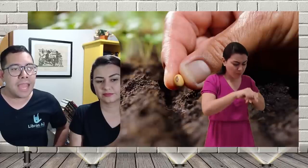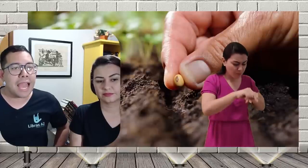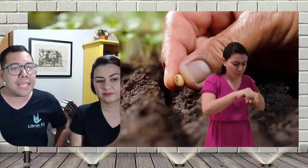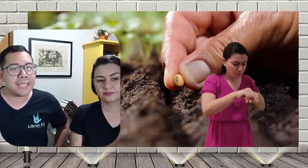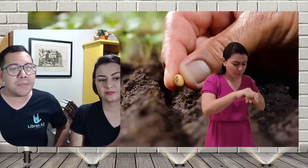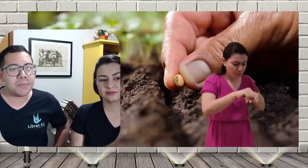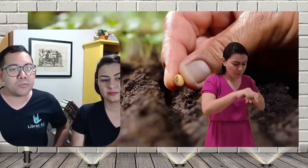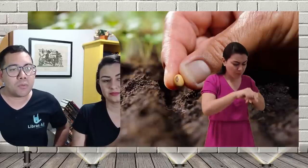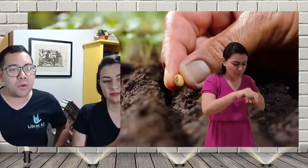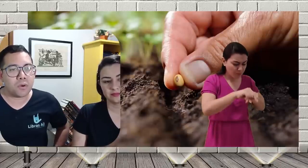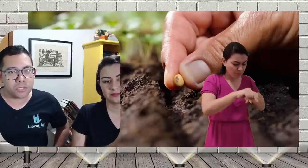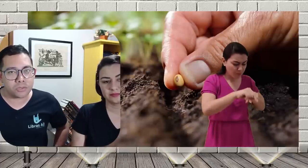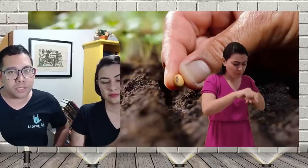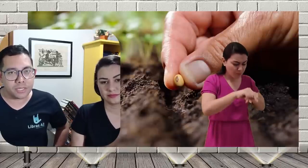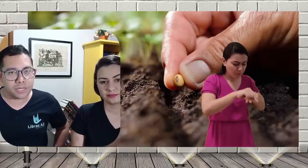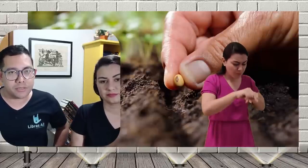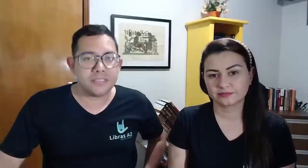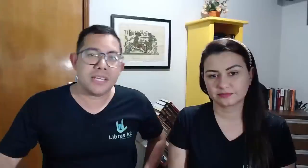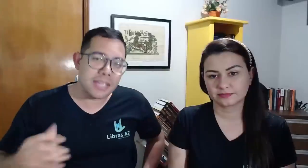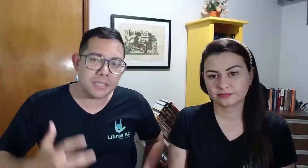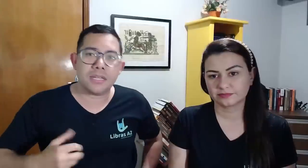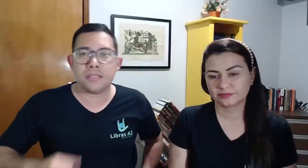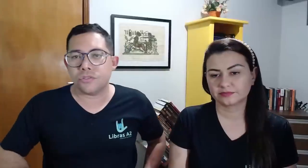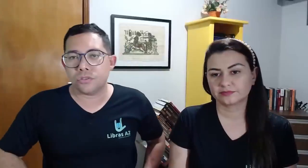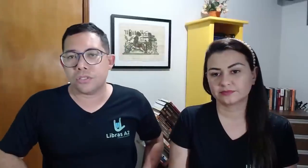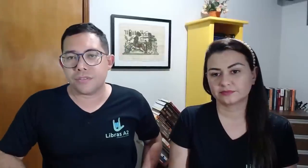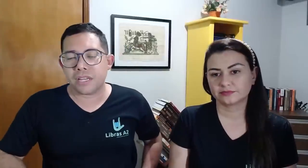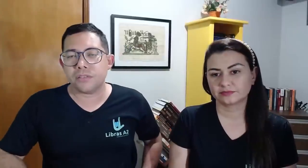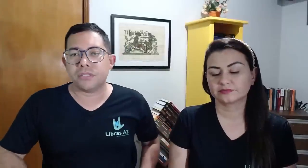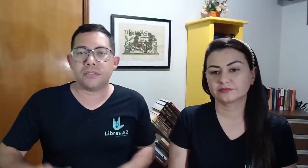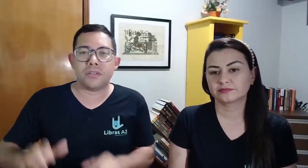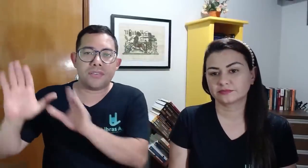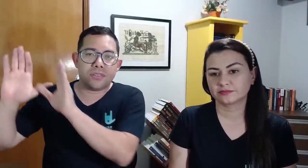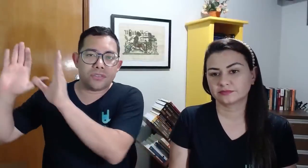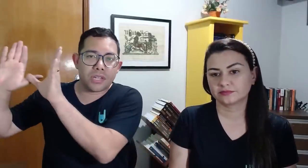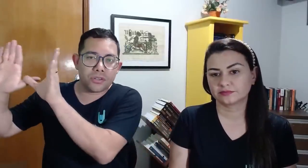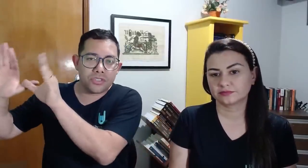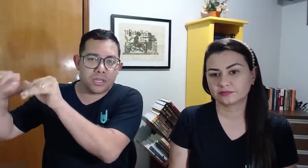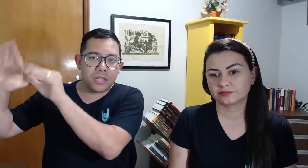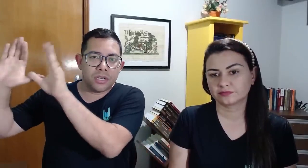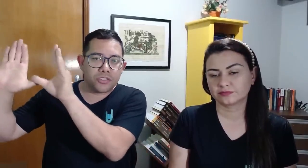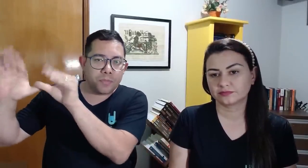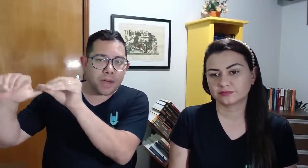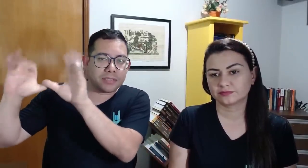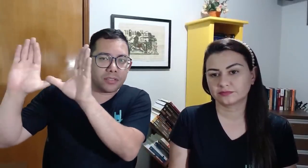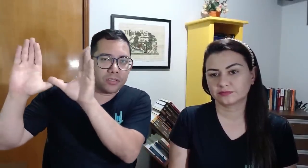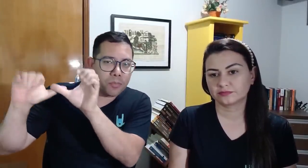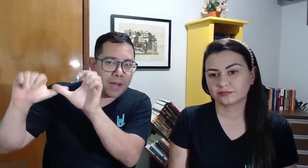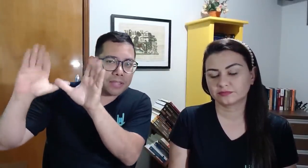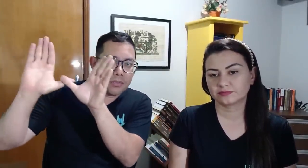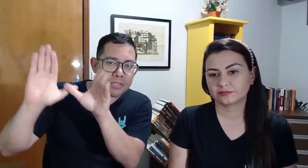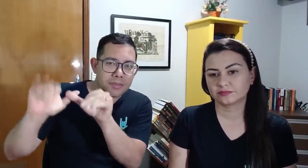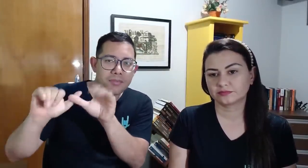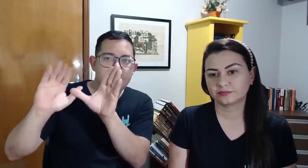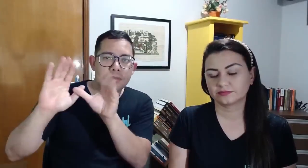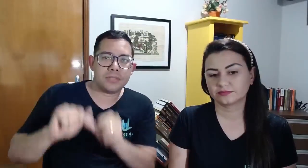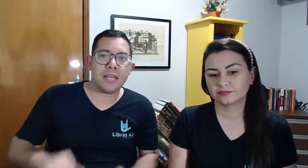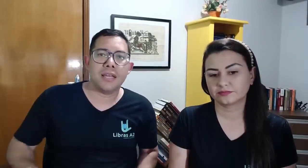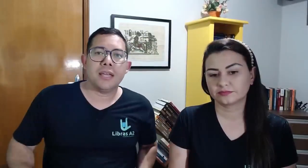Aí aqui, pessoal, ó, olha só que interessante. Aí entra a questão de outro classificador, tá? Então ela fez o sinal de pássaro. Então o pássaro estava vindo, tá? Então